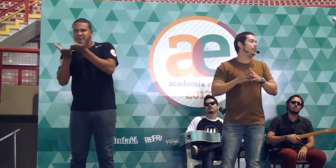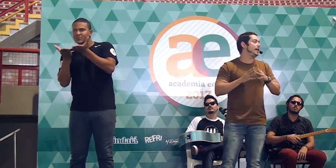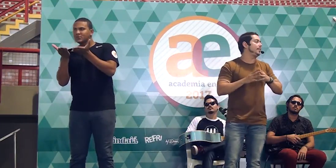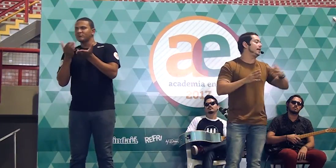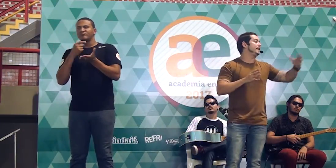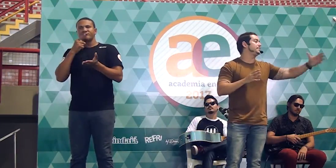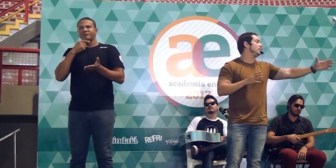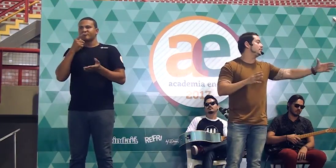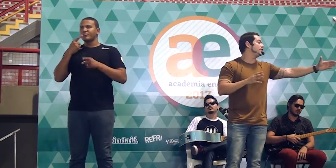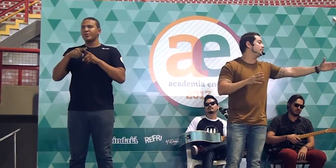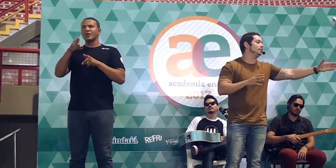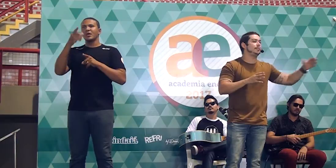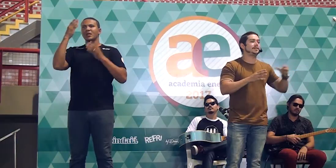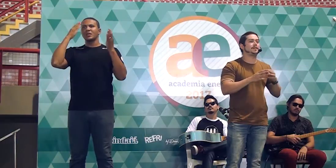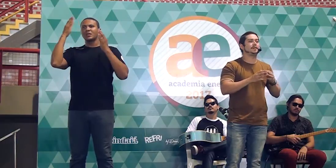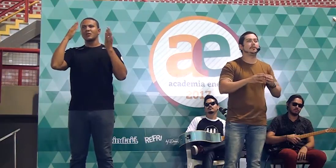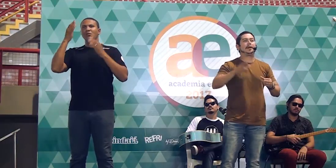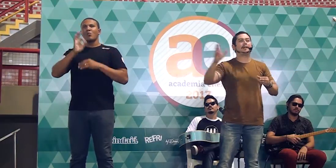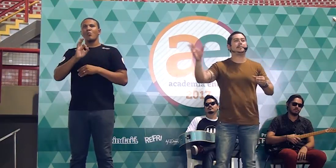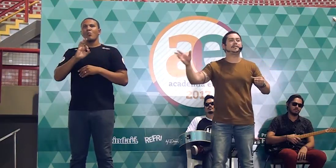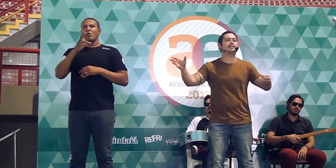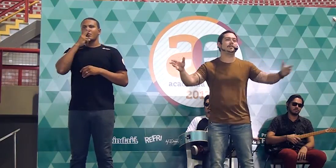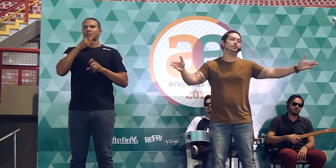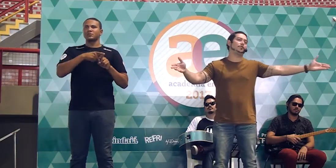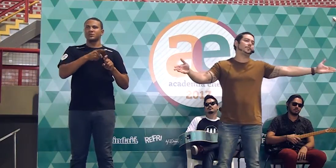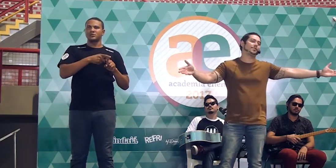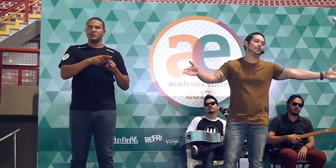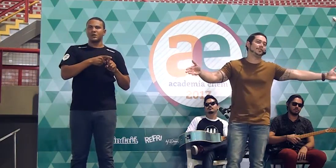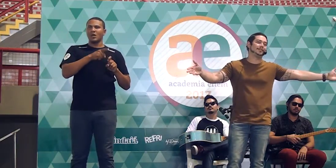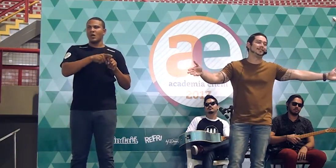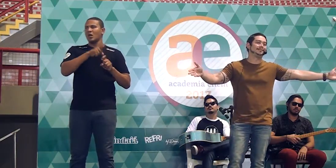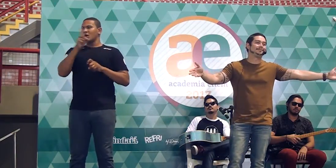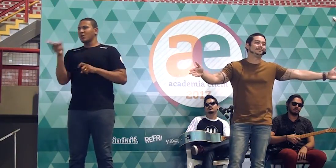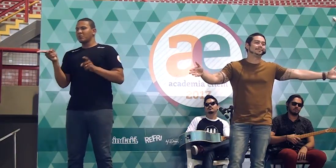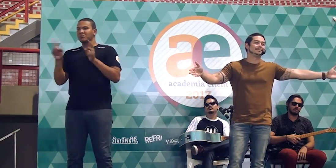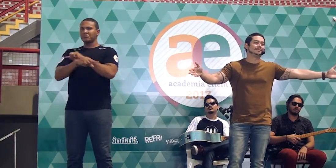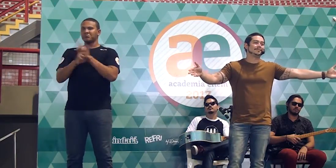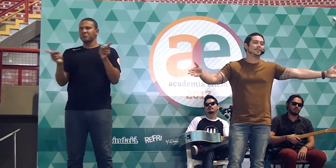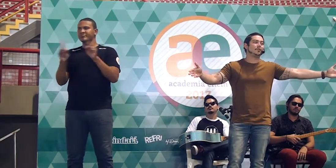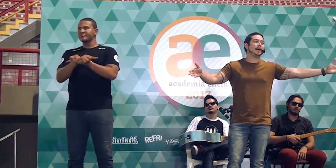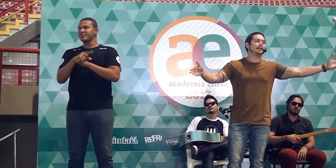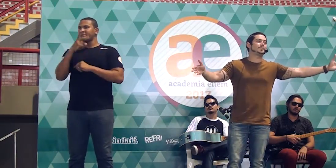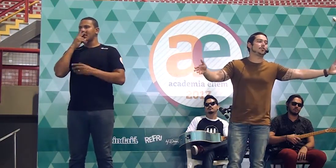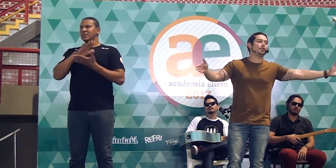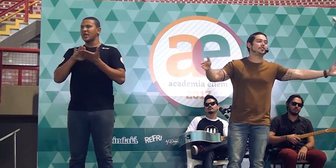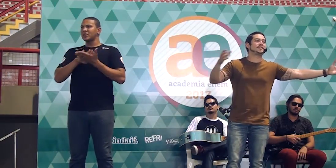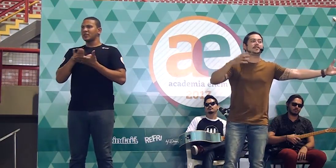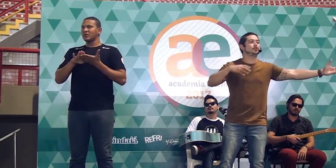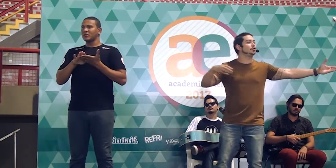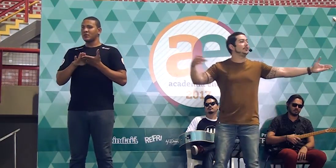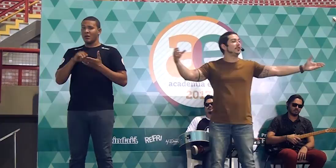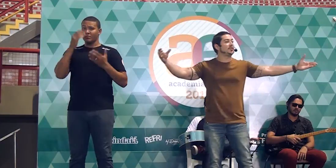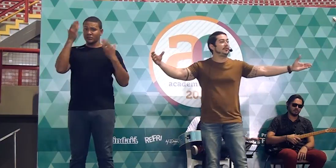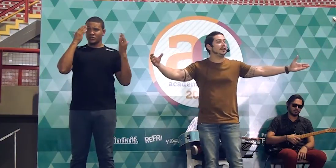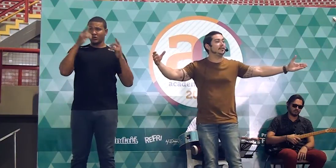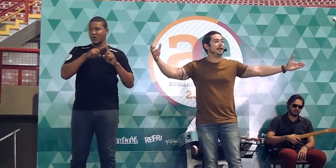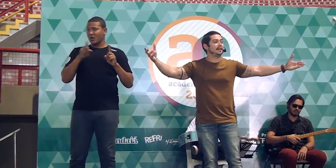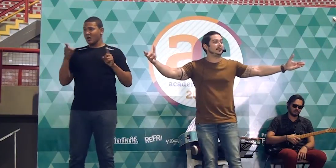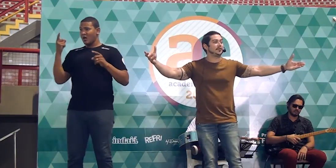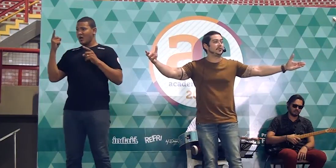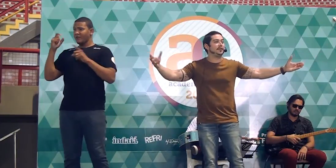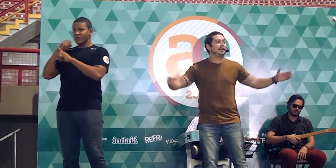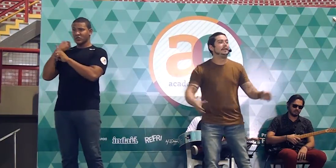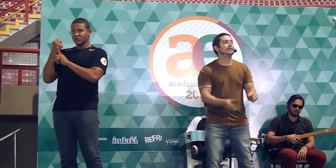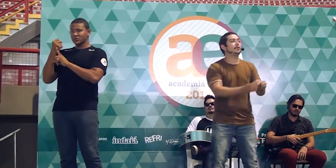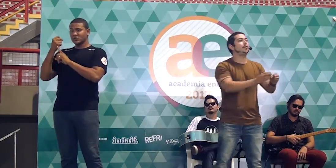psicológico. Por quê? Porque o cara da psicologia não estudou medicina, o cara da medicina não estudou psicologia. O cara da psicologia, às vezes, não estudou filosofia. E o